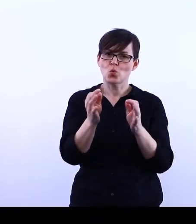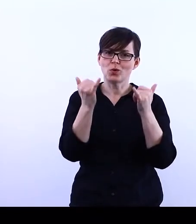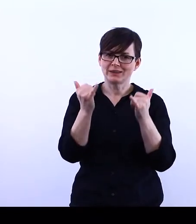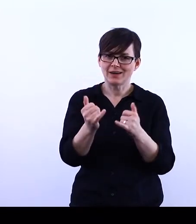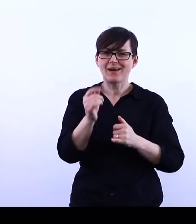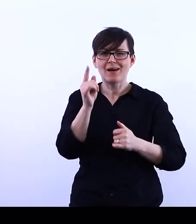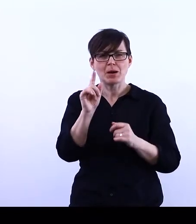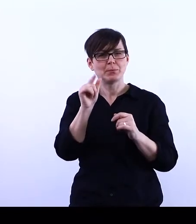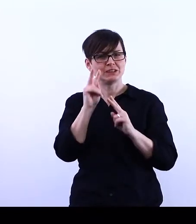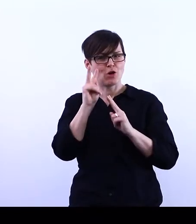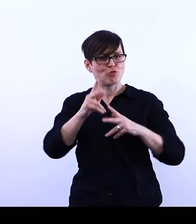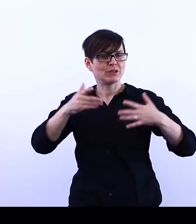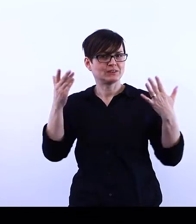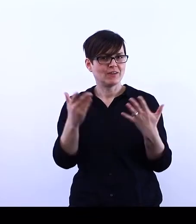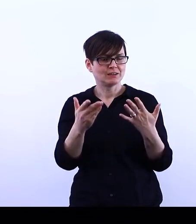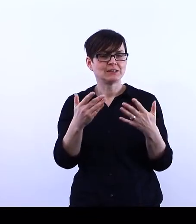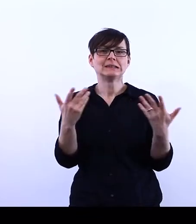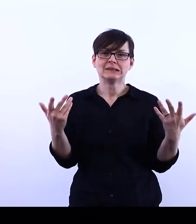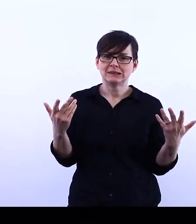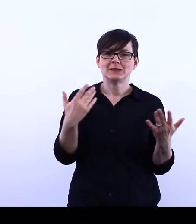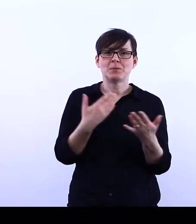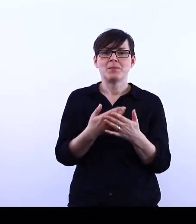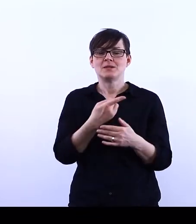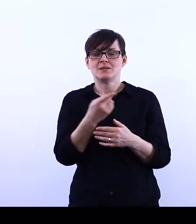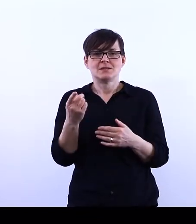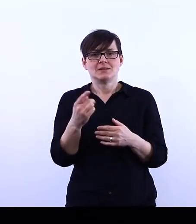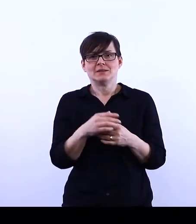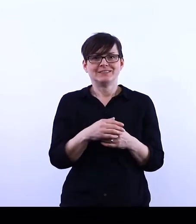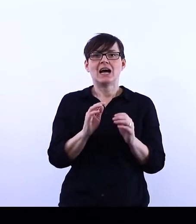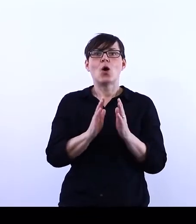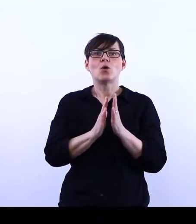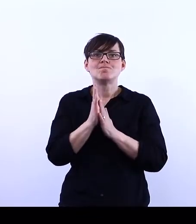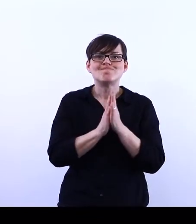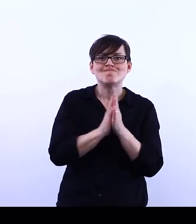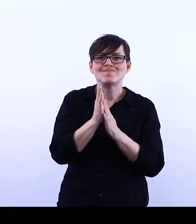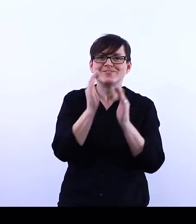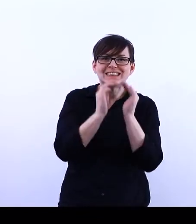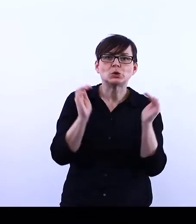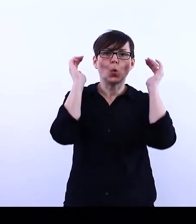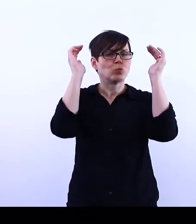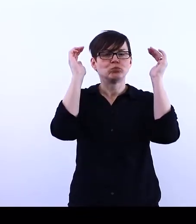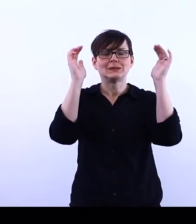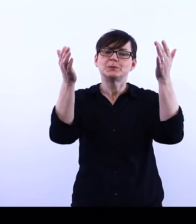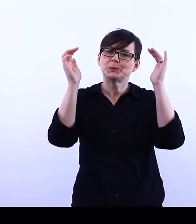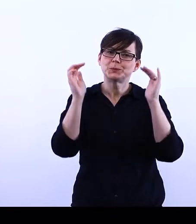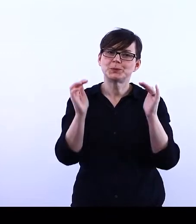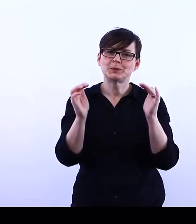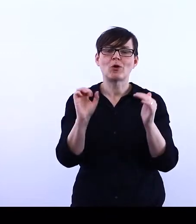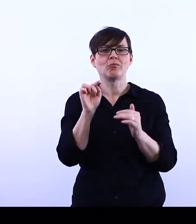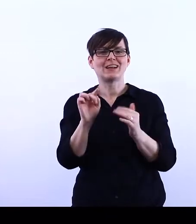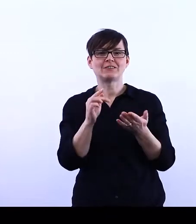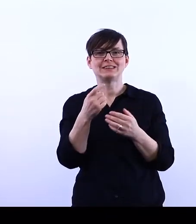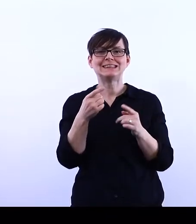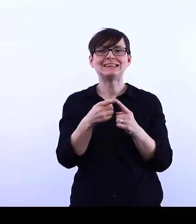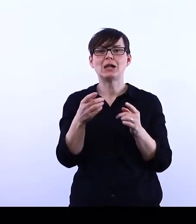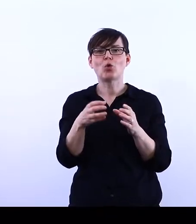dass es jetzt vielleicht auch von den Ambitionen nicht so hoch gegriffen ist, weil man vielleicht dann auch manche Zielgruppen überschätzt oder auch manche